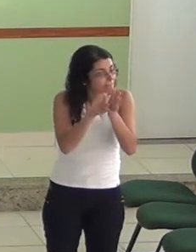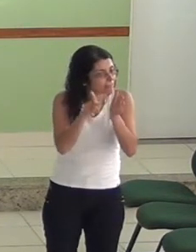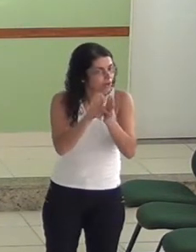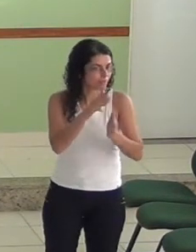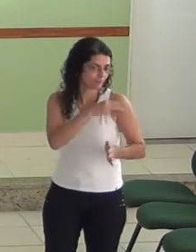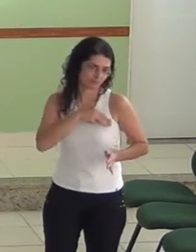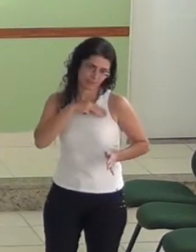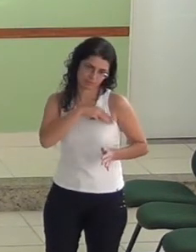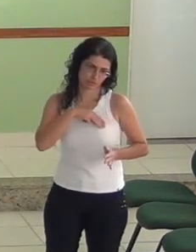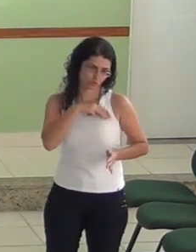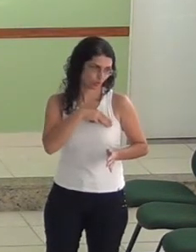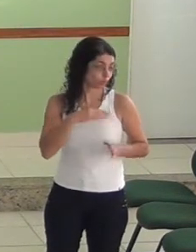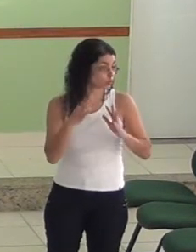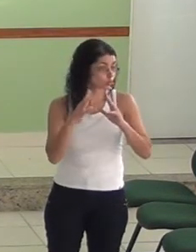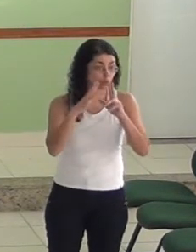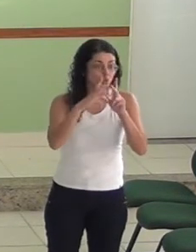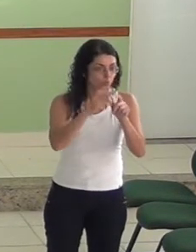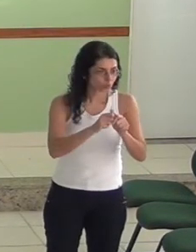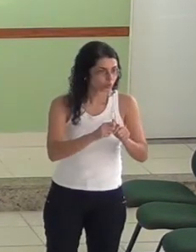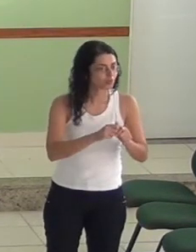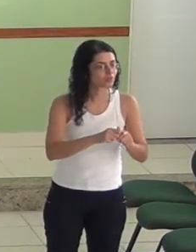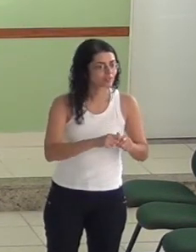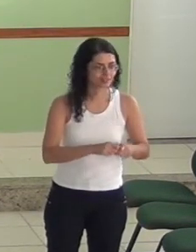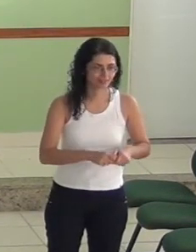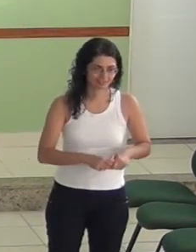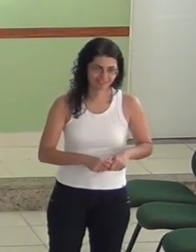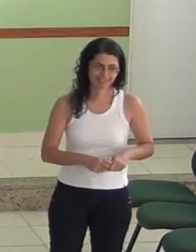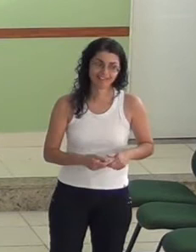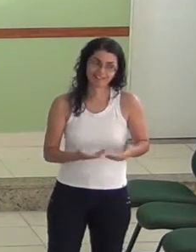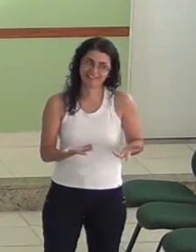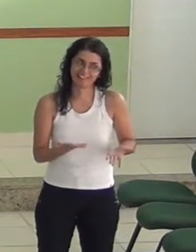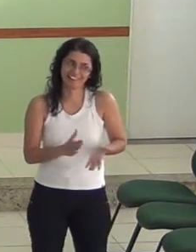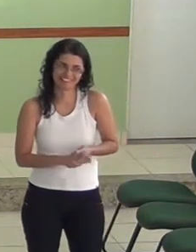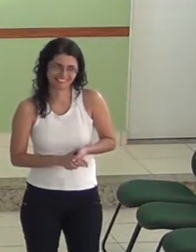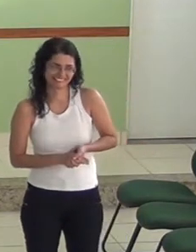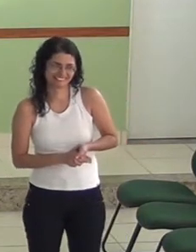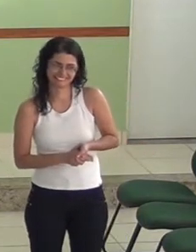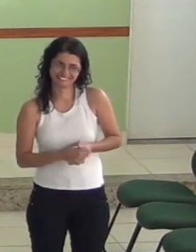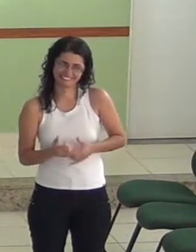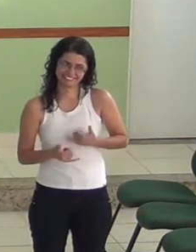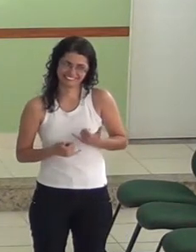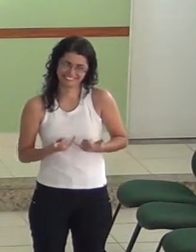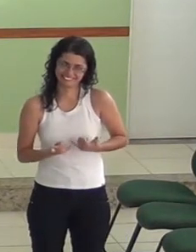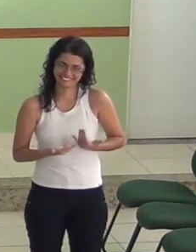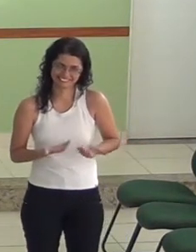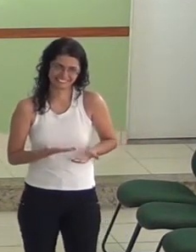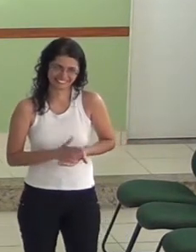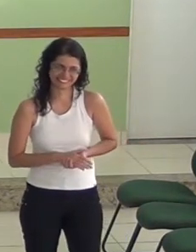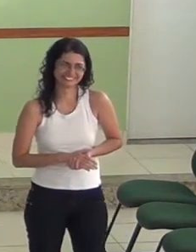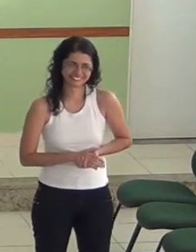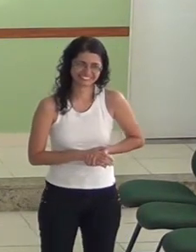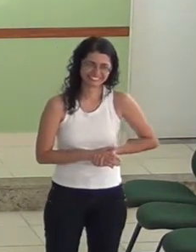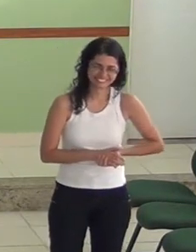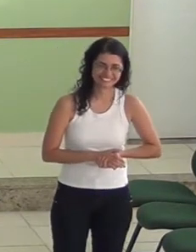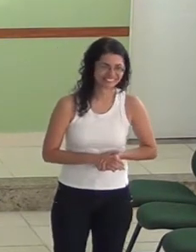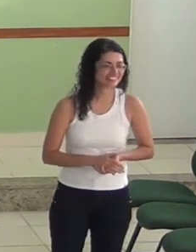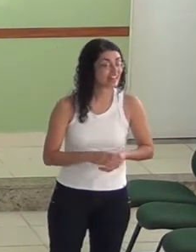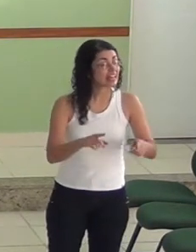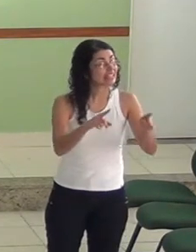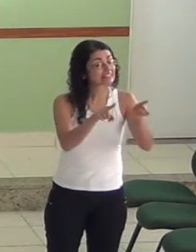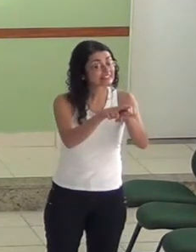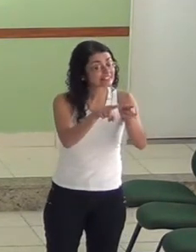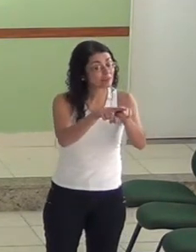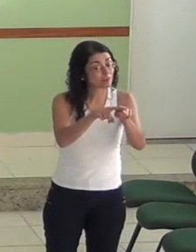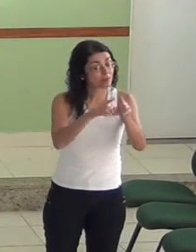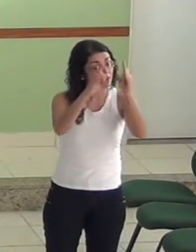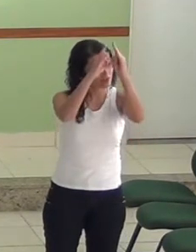na cantina é revertido para missões. Nossa barraca missionária vai voltar, mas para voltar, irmãos,